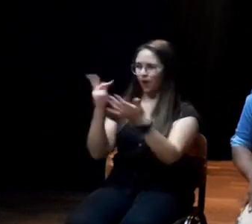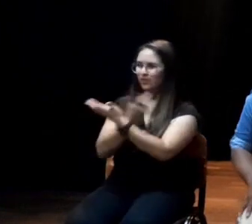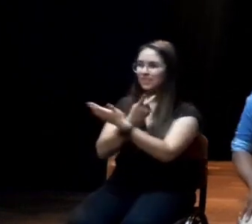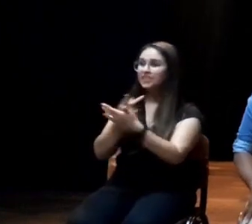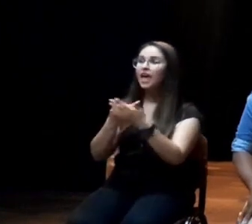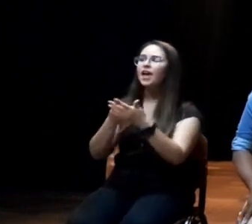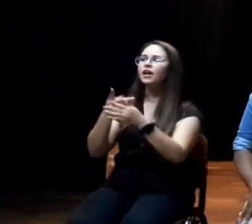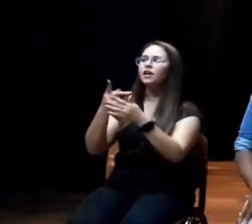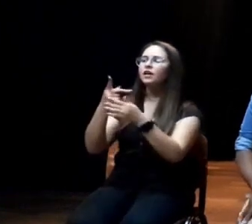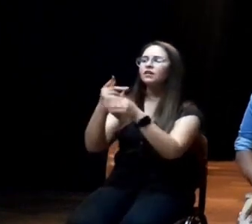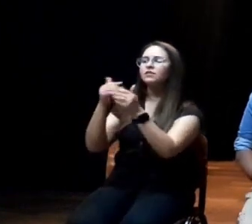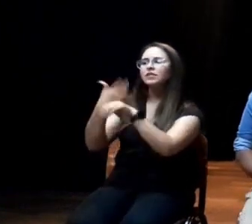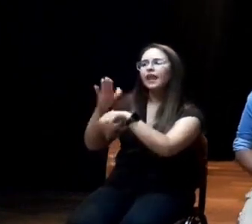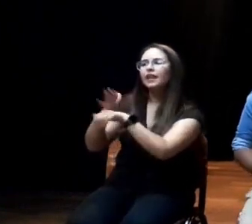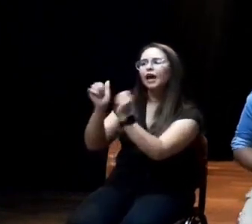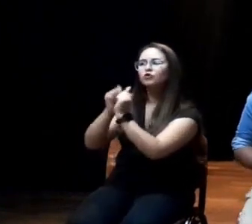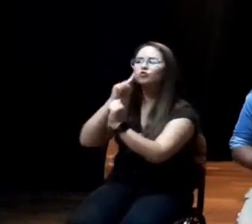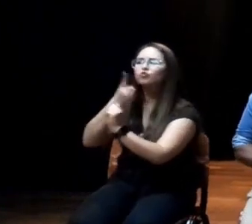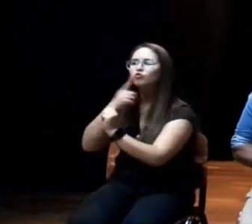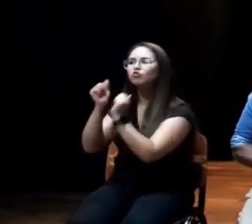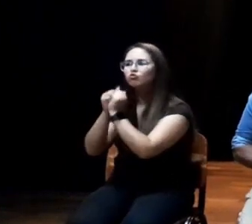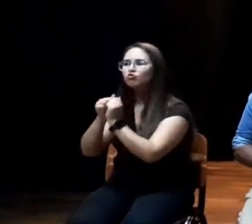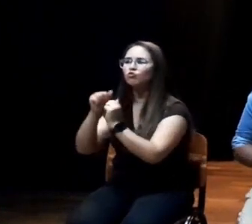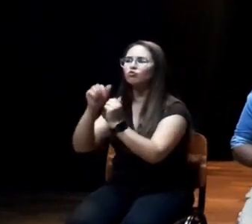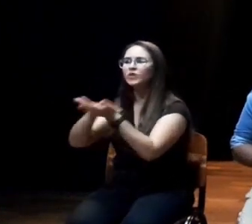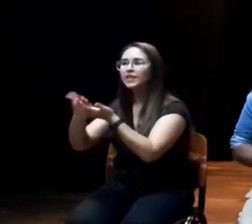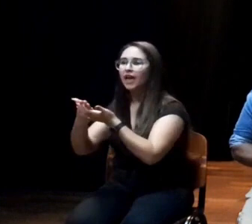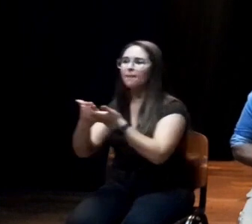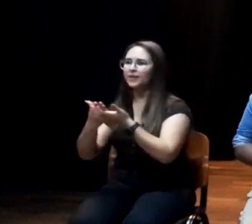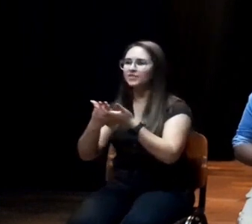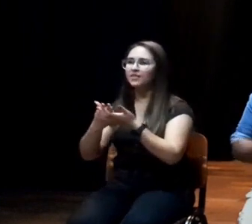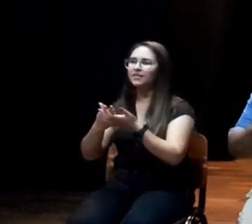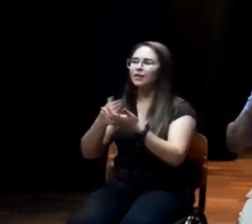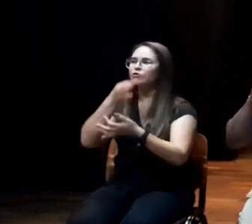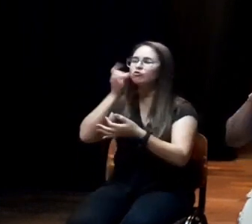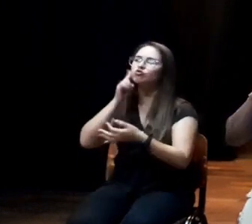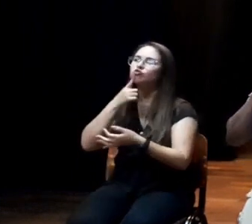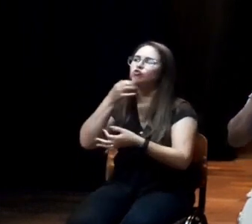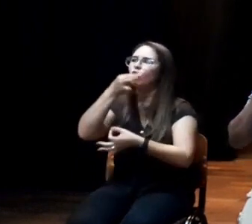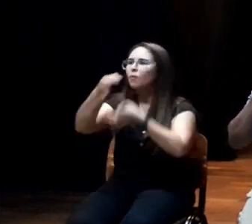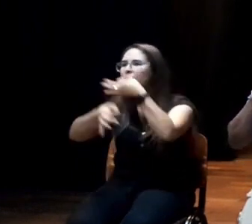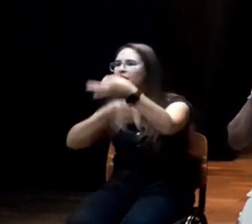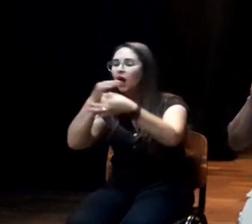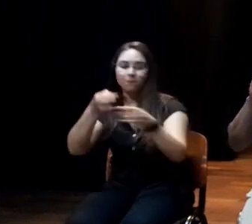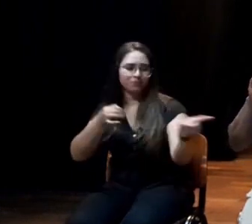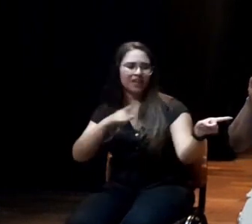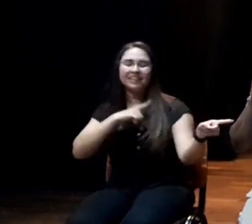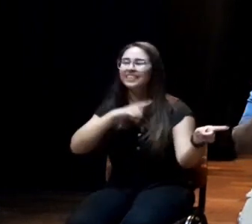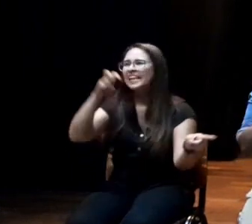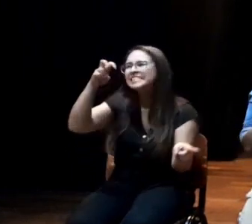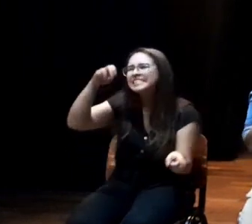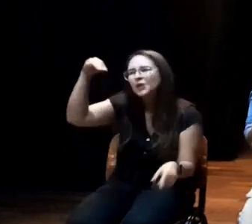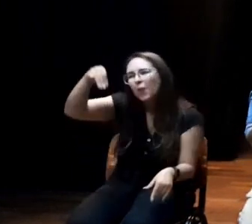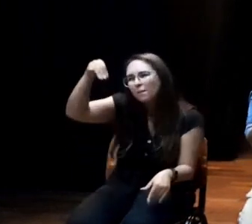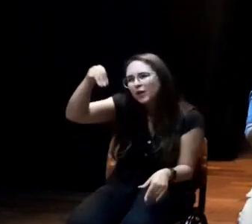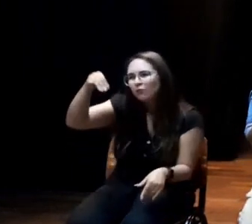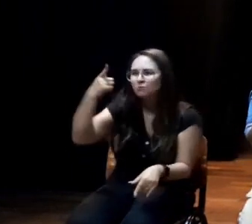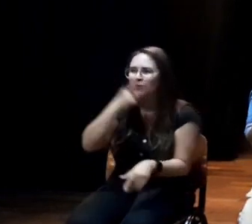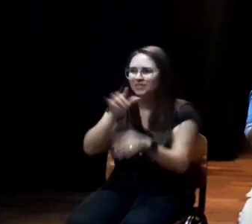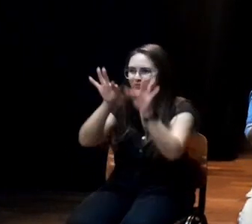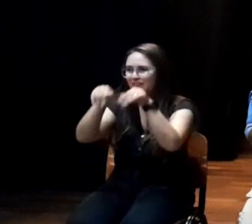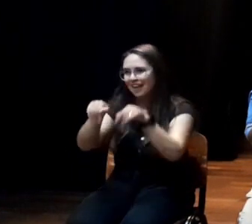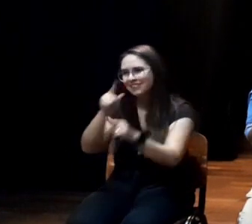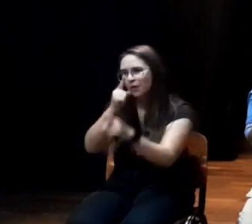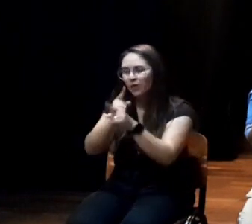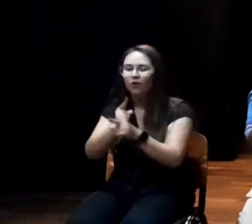correto, A então coisa os tá surdos vão afinada. entender. Né? Então vai absorver igual a gente ouve. A gente tem 5 minutos para finalizar o nosso encontro. Eu